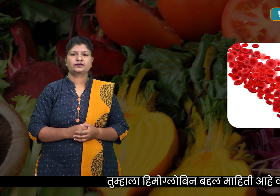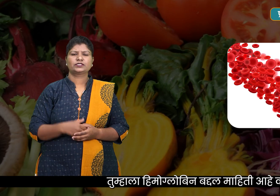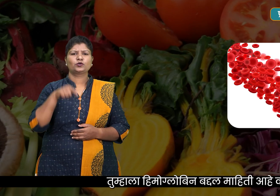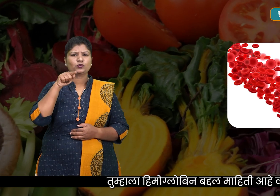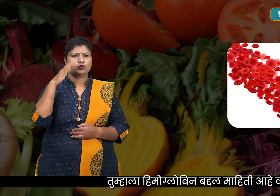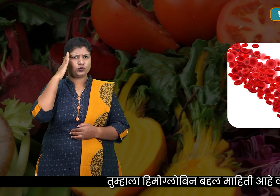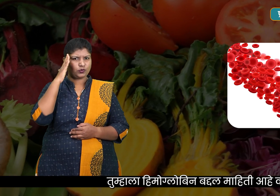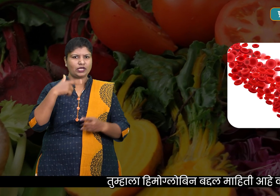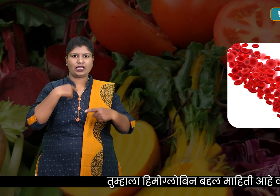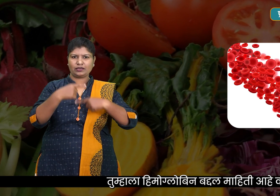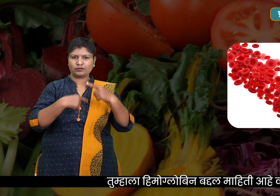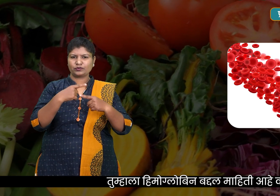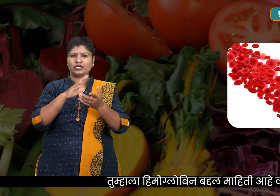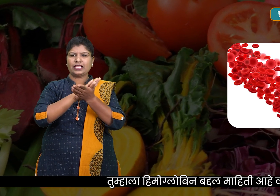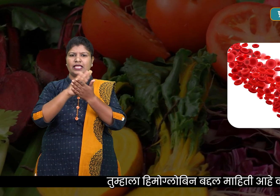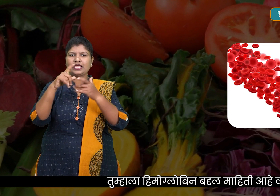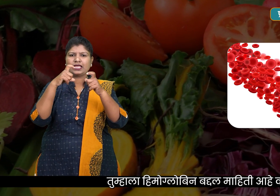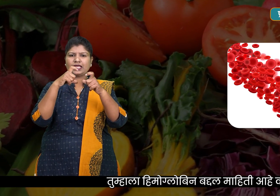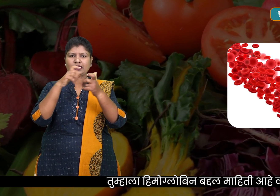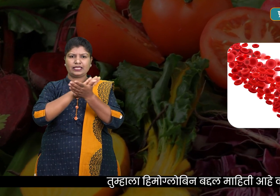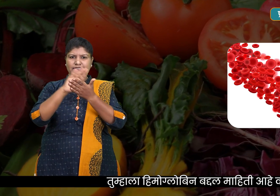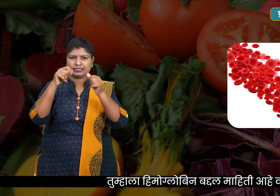तुम्हाला हिमोग्लोबिन बद्दल माहिती आहे का?